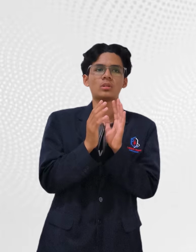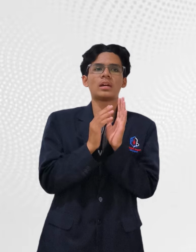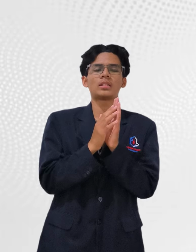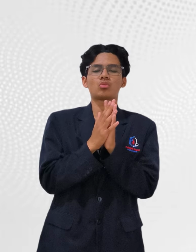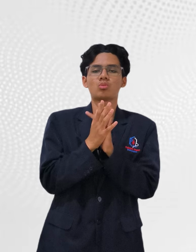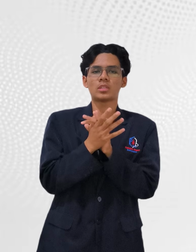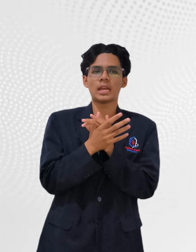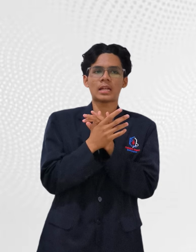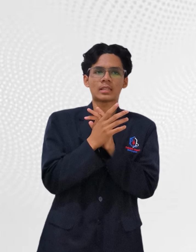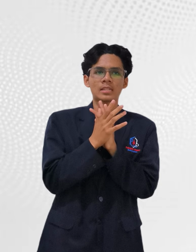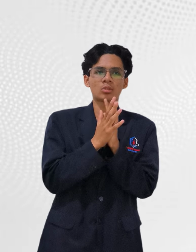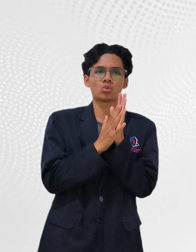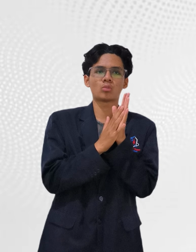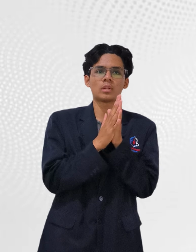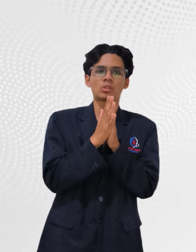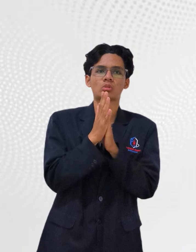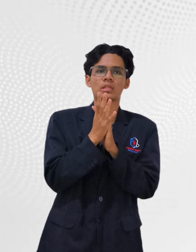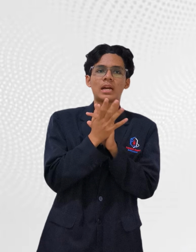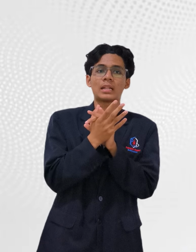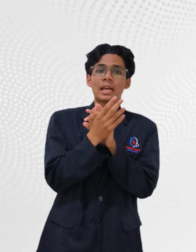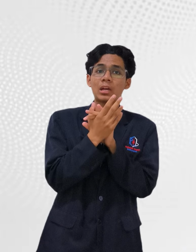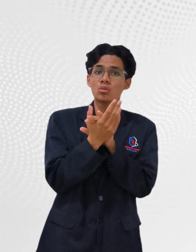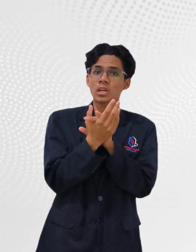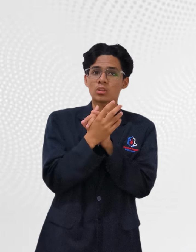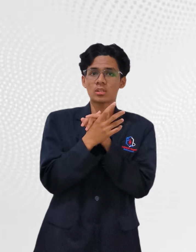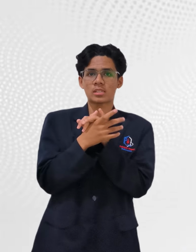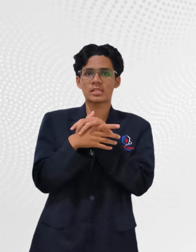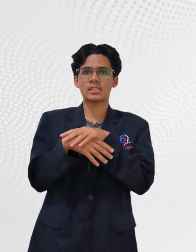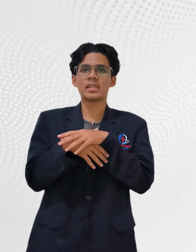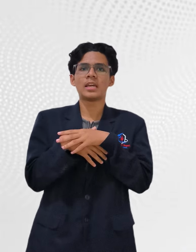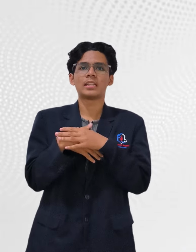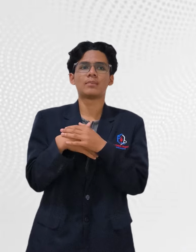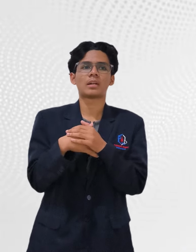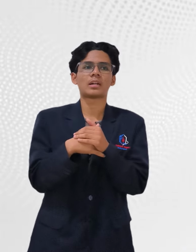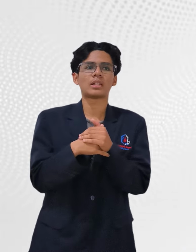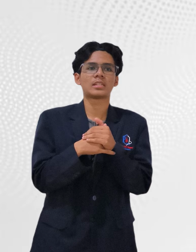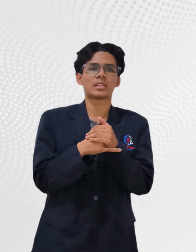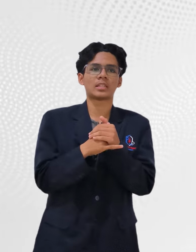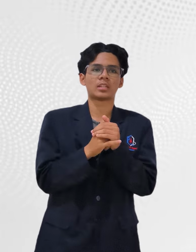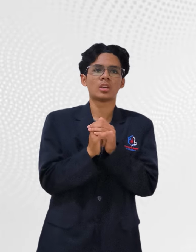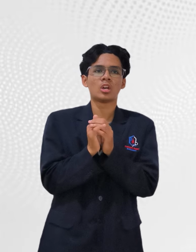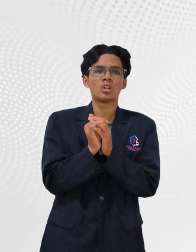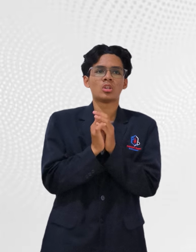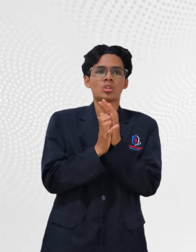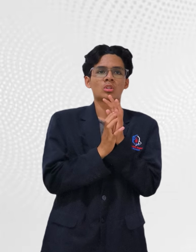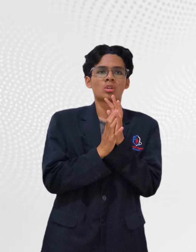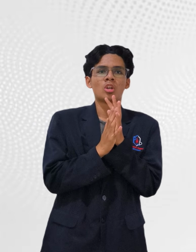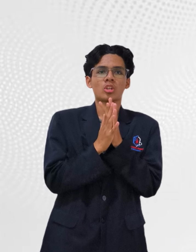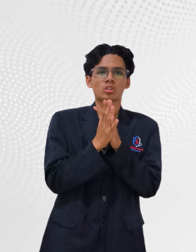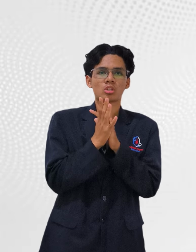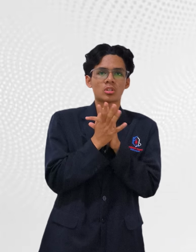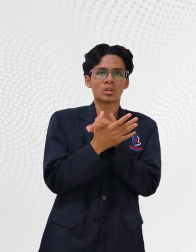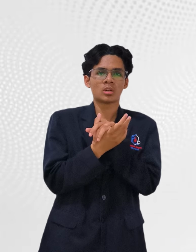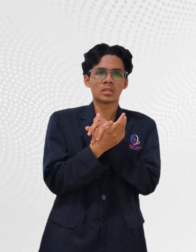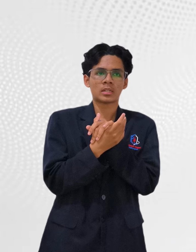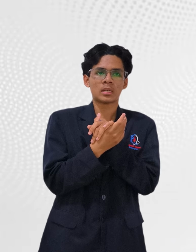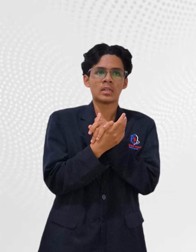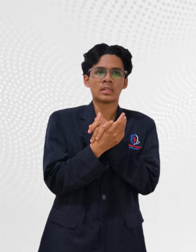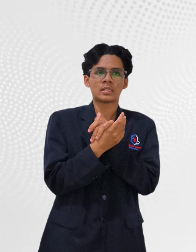melibatkan penggunaan rumus di atas untuk menghitung tegangan, arus, atau resistansi dan rangkaian listrik.